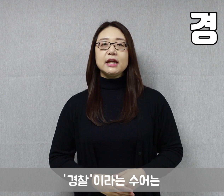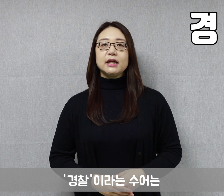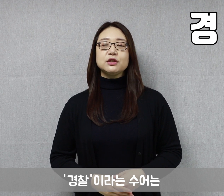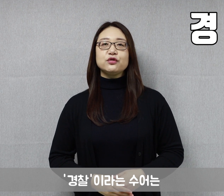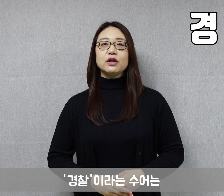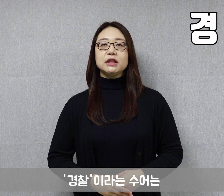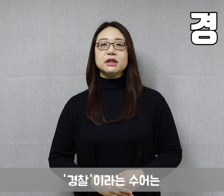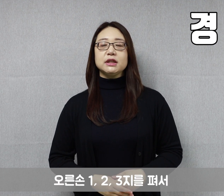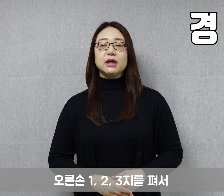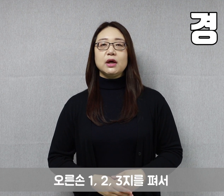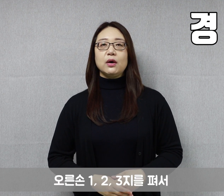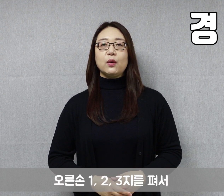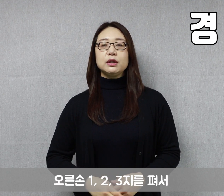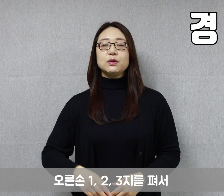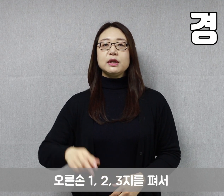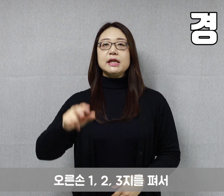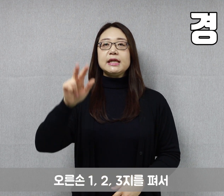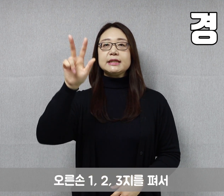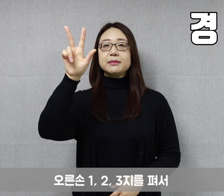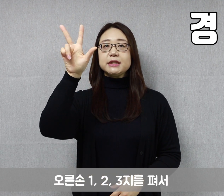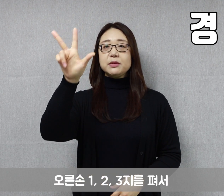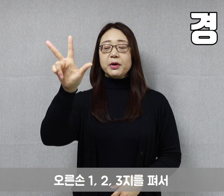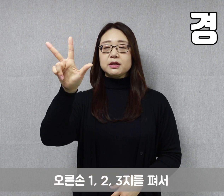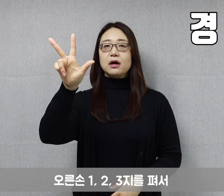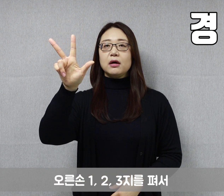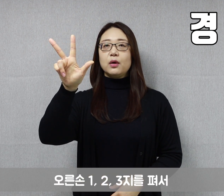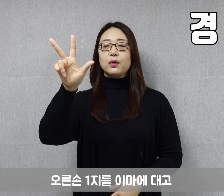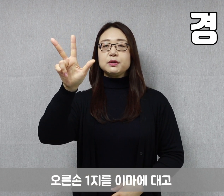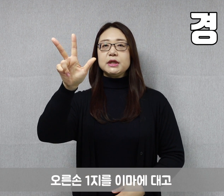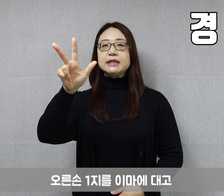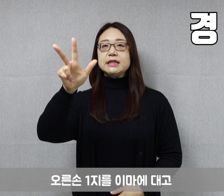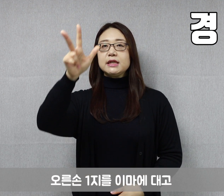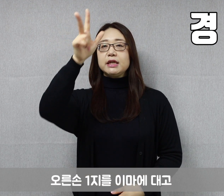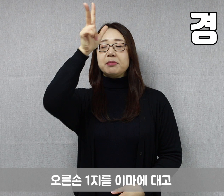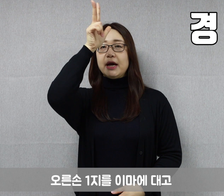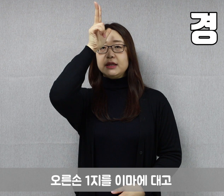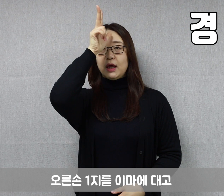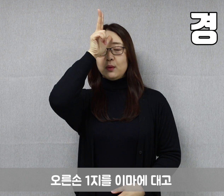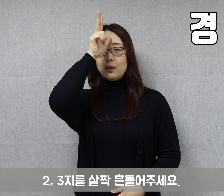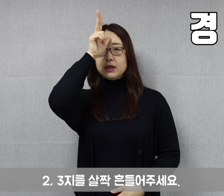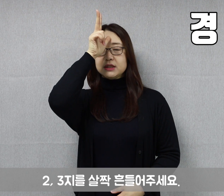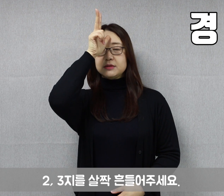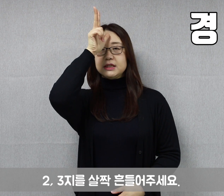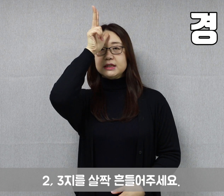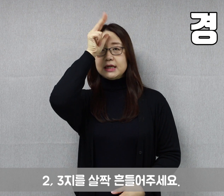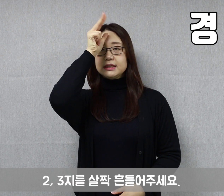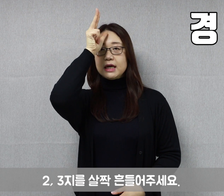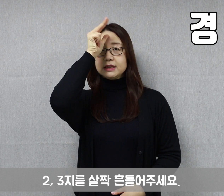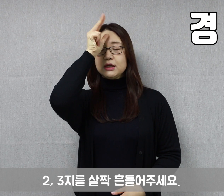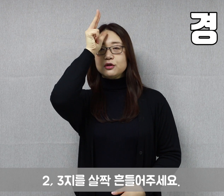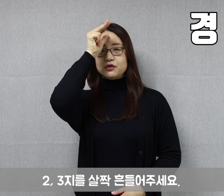경찰이라는 수어는 오른손 1, 2, 3지를 펴서 오른손 1지를 이마에 대고 2, 3지를 살짝 흔들어주세요.